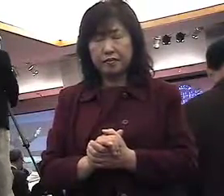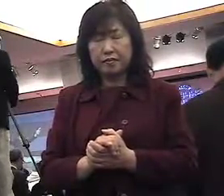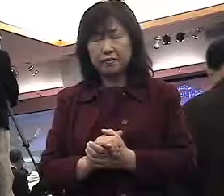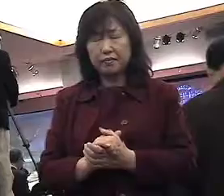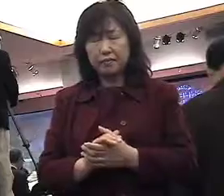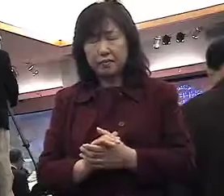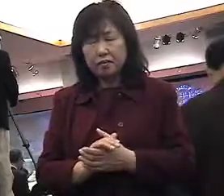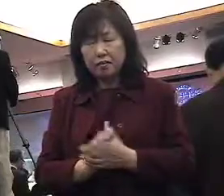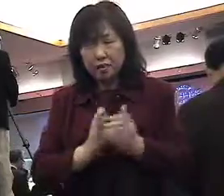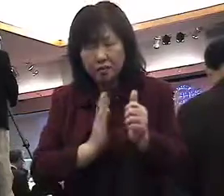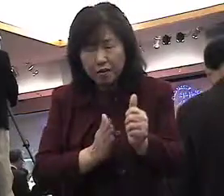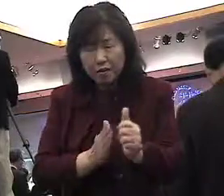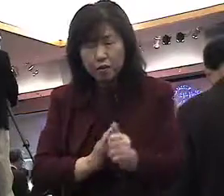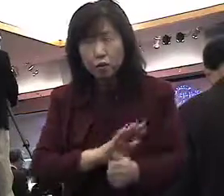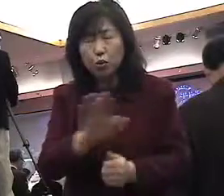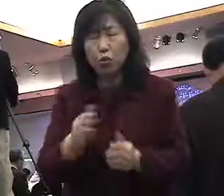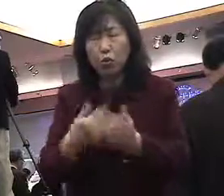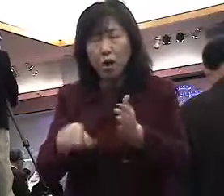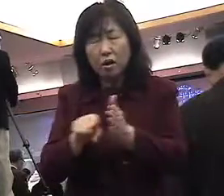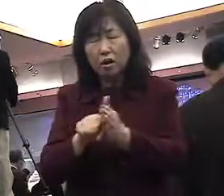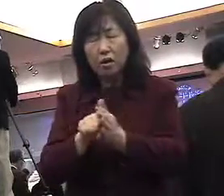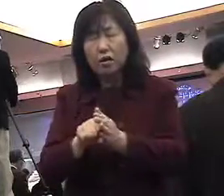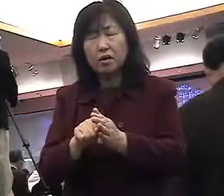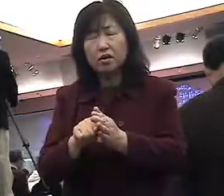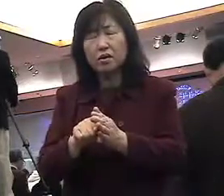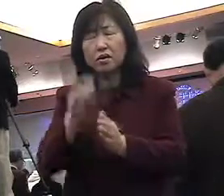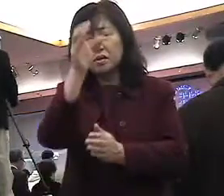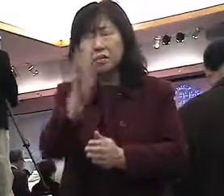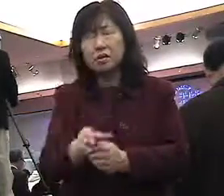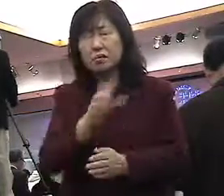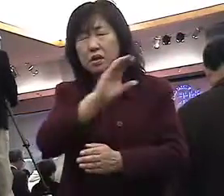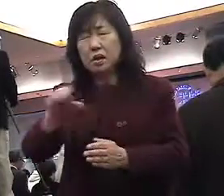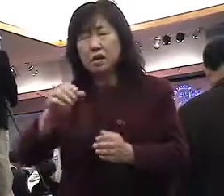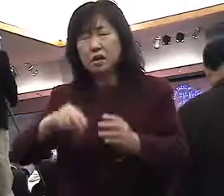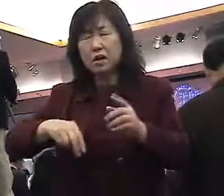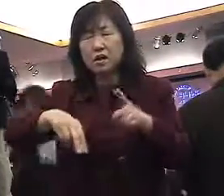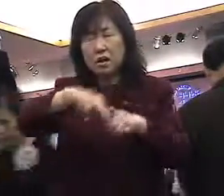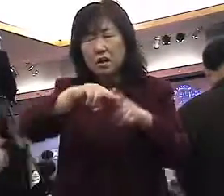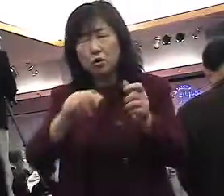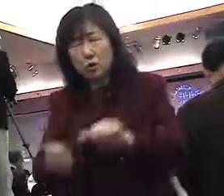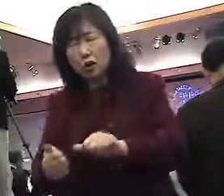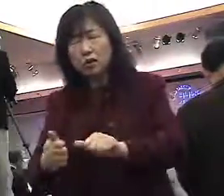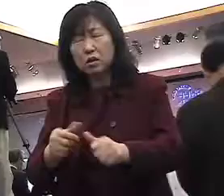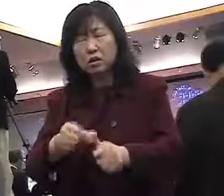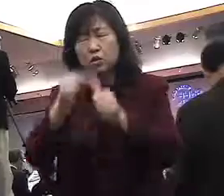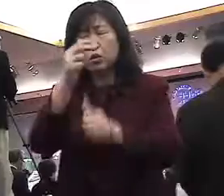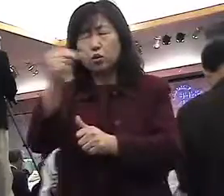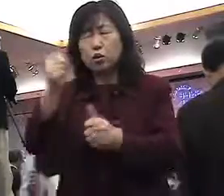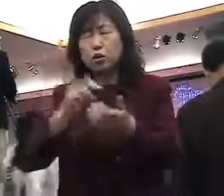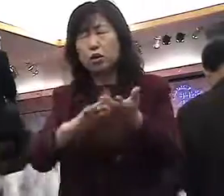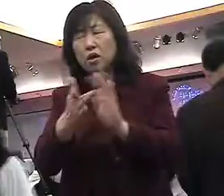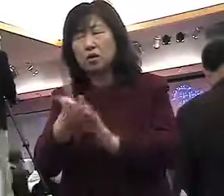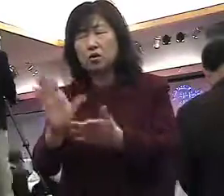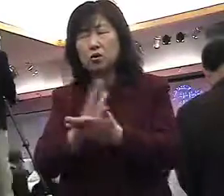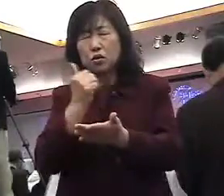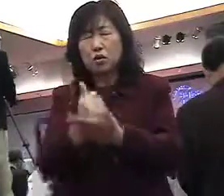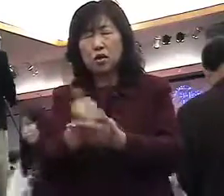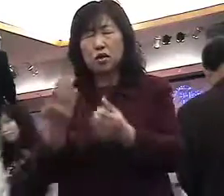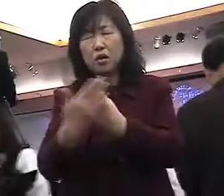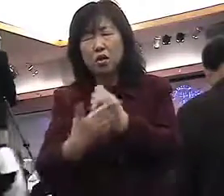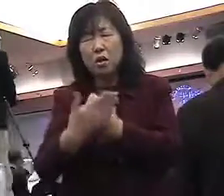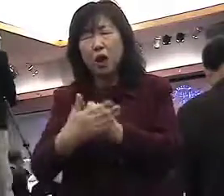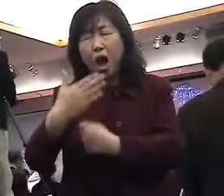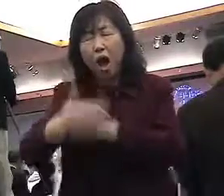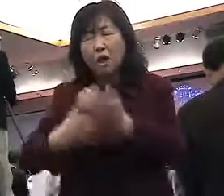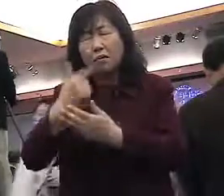기업계는 우리를 위하여 십자가에 달려 돌아가 주신 우리 구주 예수 그리스도의 은혜, 우리